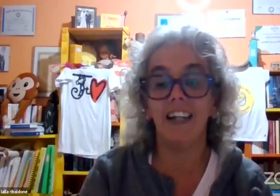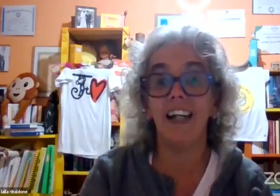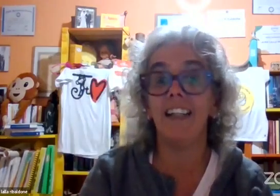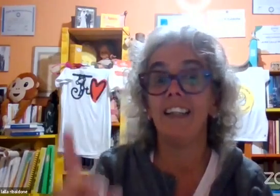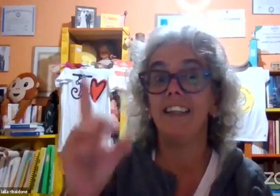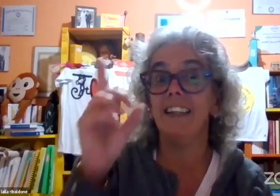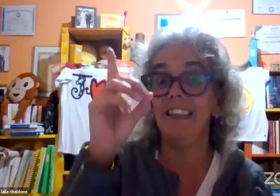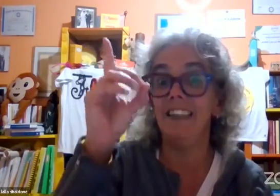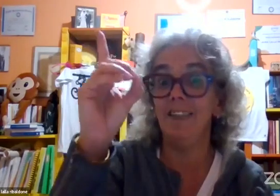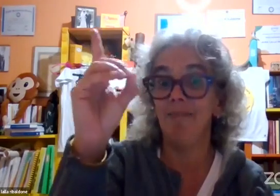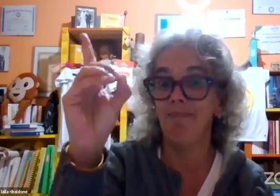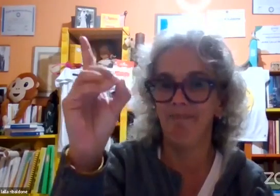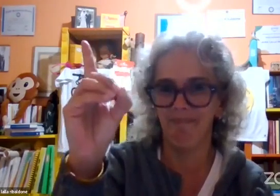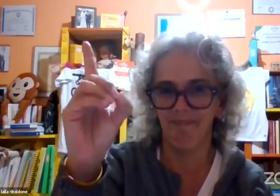lettera T,